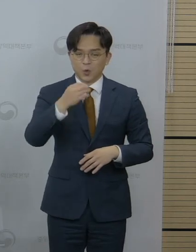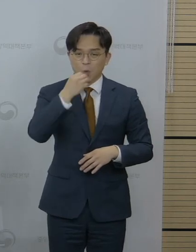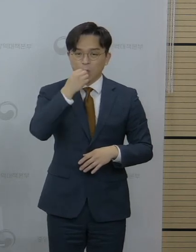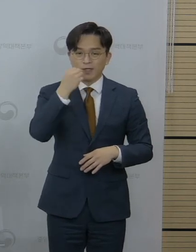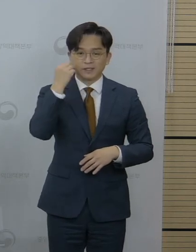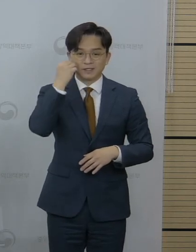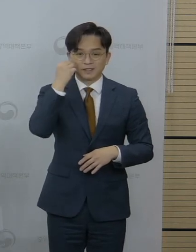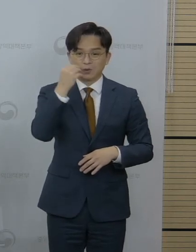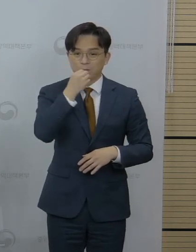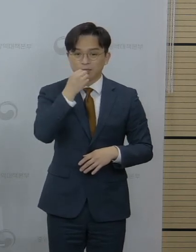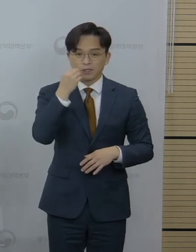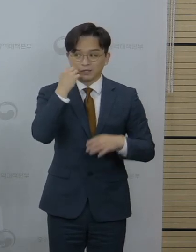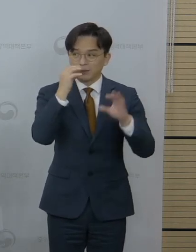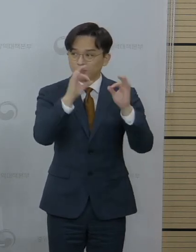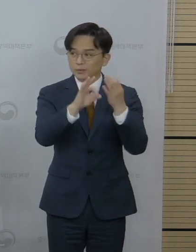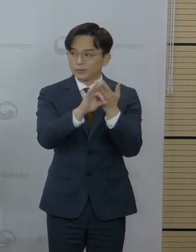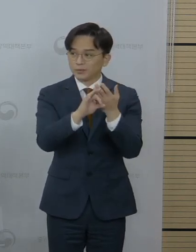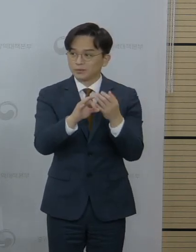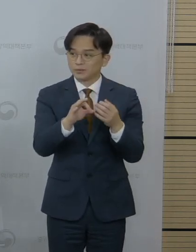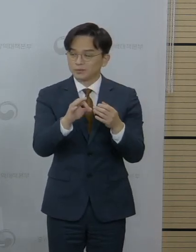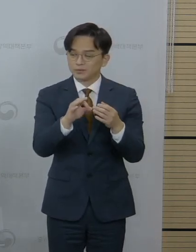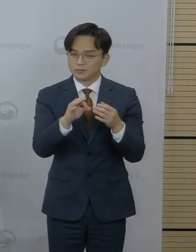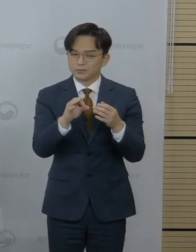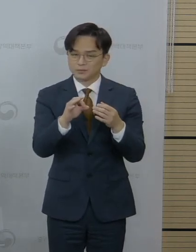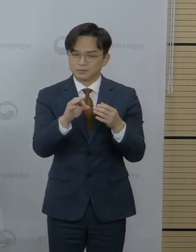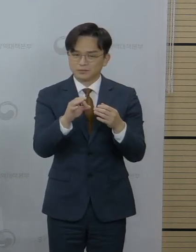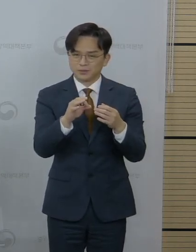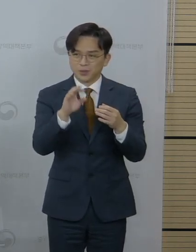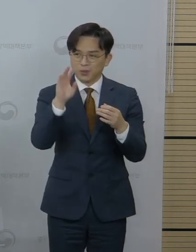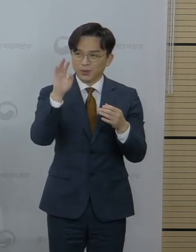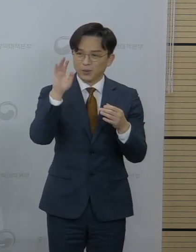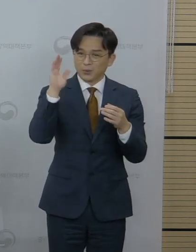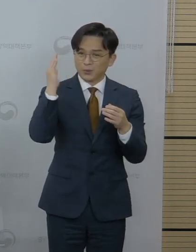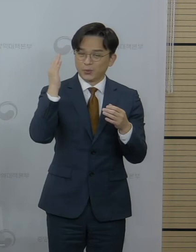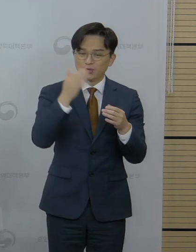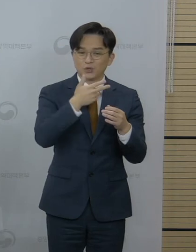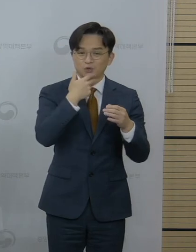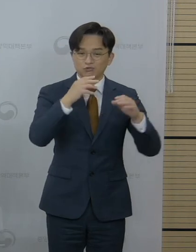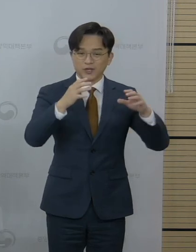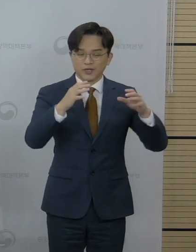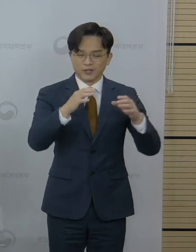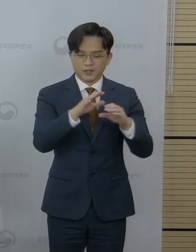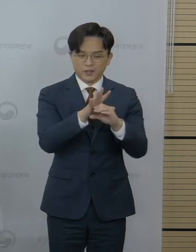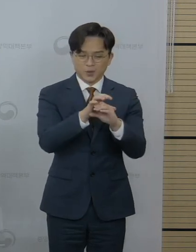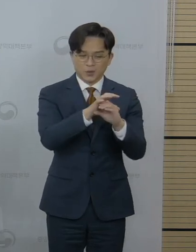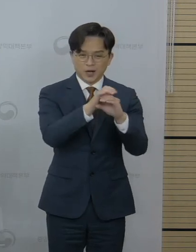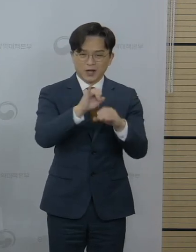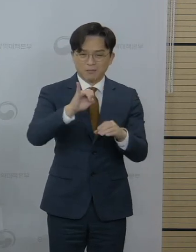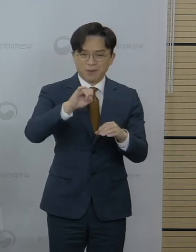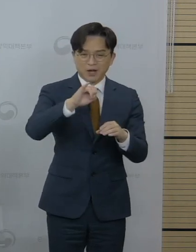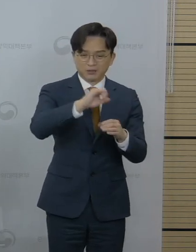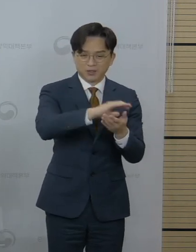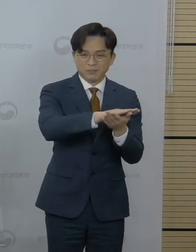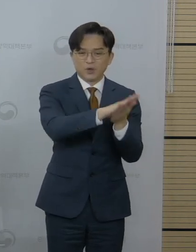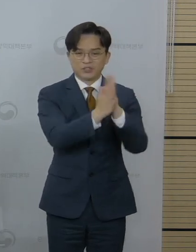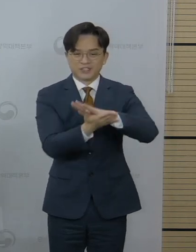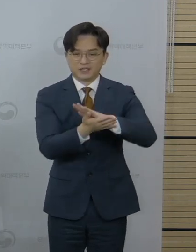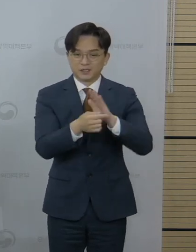나와 있지는 않습니다. 따라서 그 어린이도 쉽게 감염될 수 있다는 얘기는